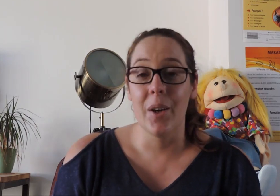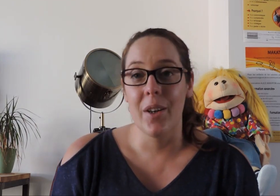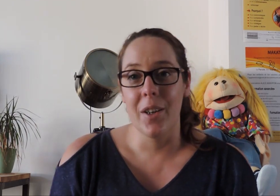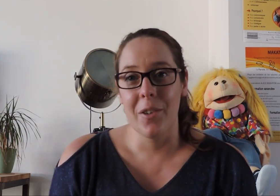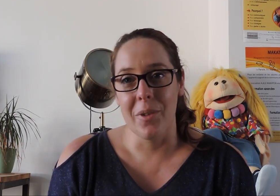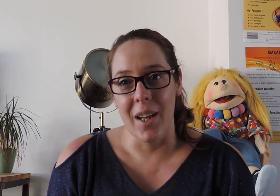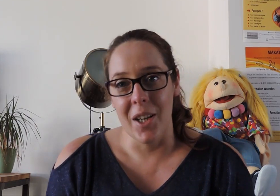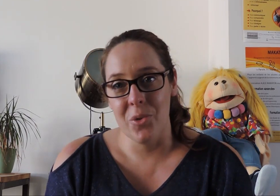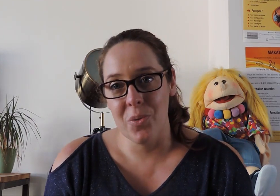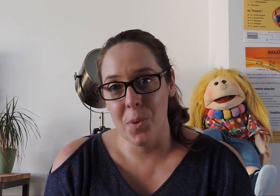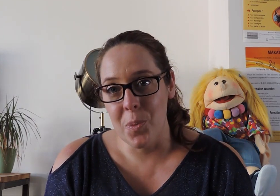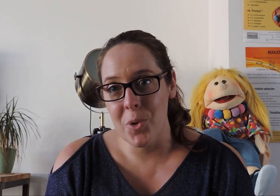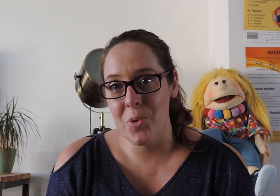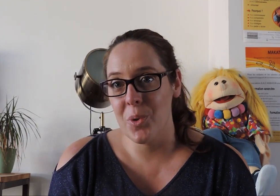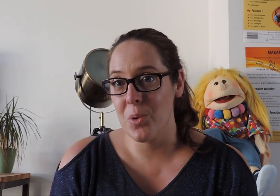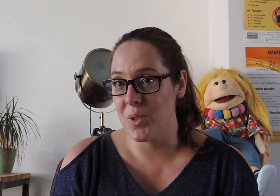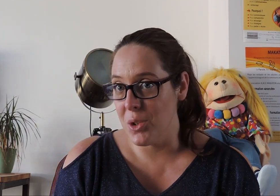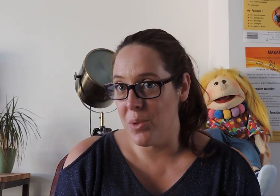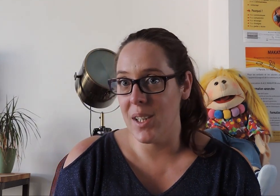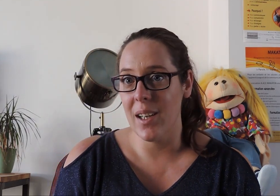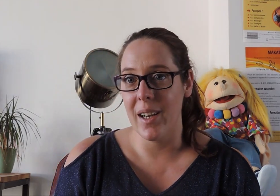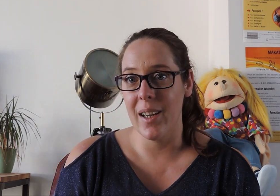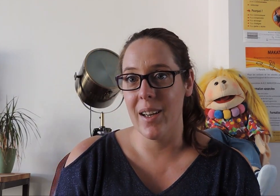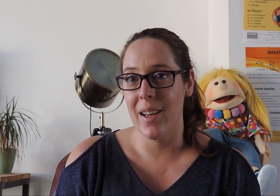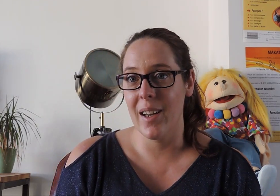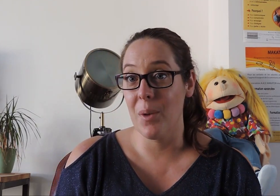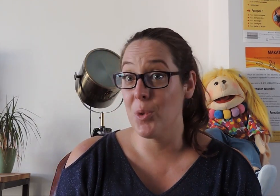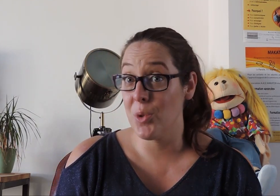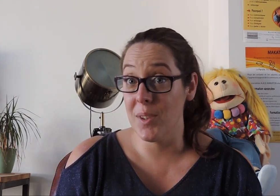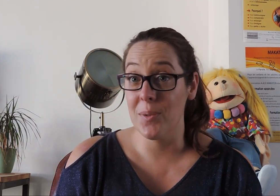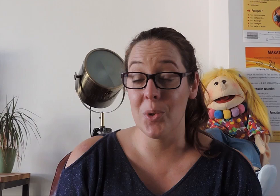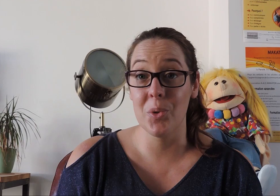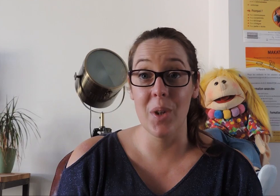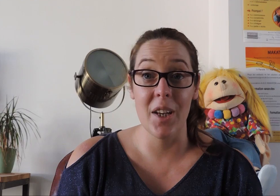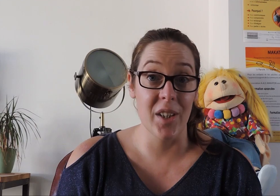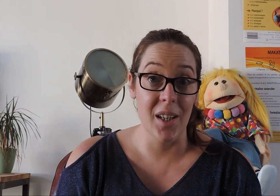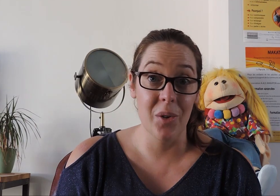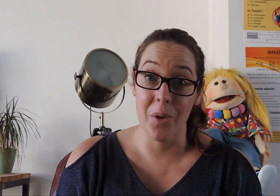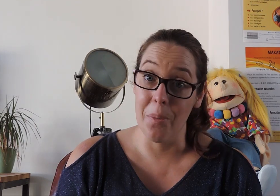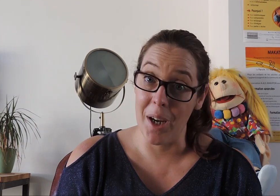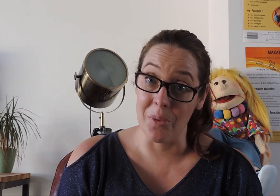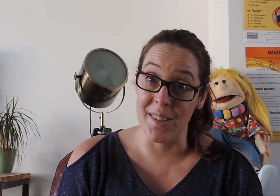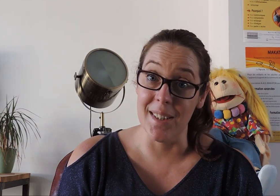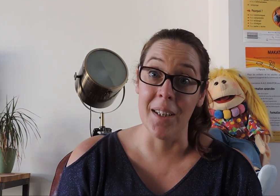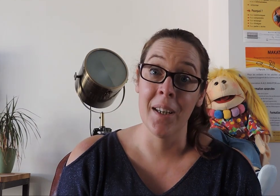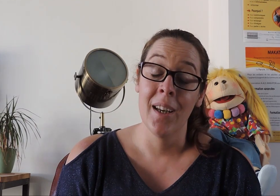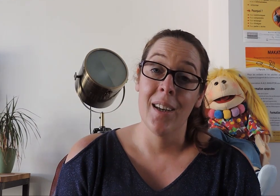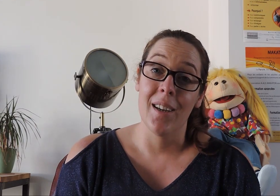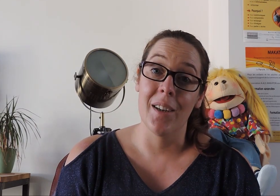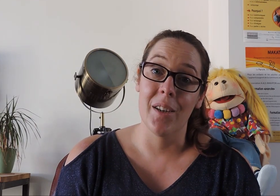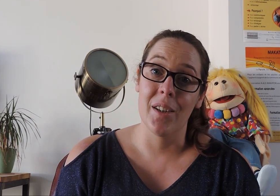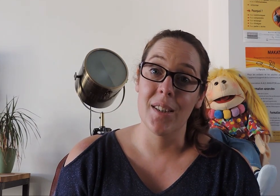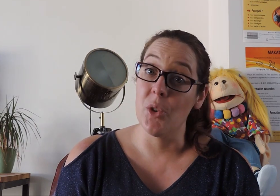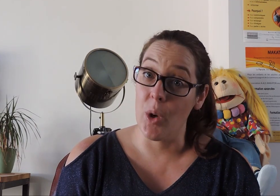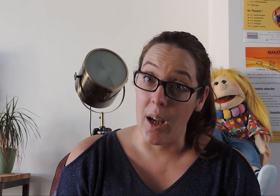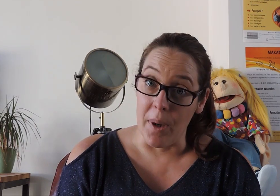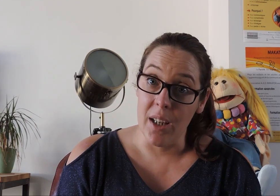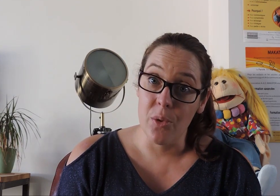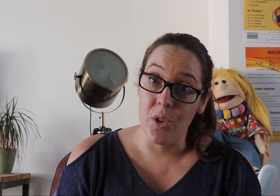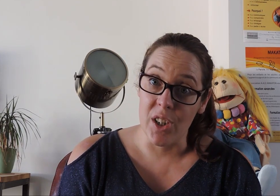euh voilà je vous propose de continuer à à à me suivre sur la chaîne ma cantine euh qui je le rappelle est une